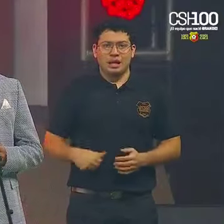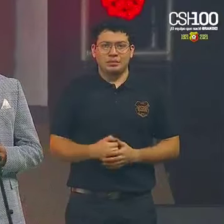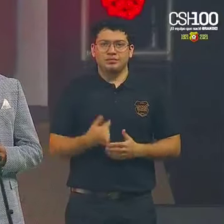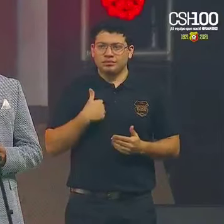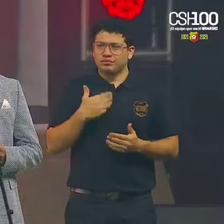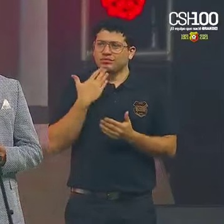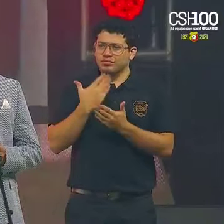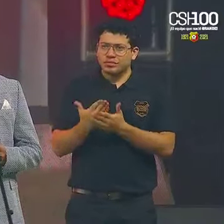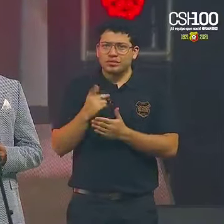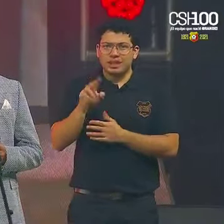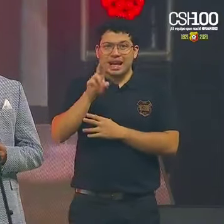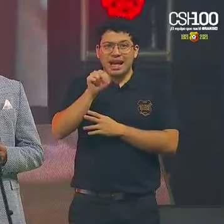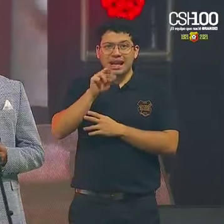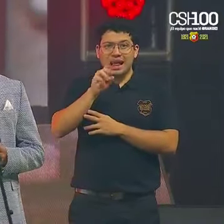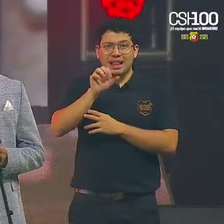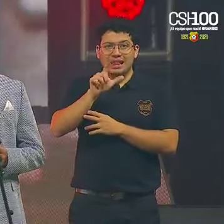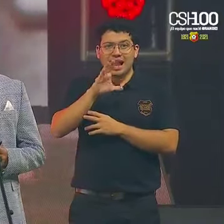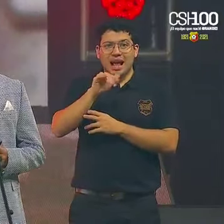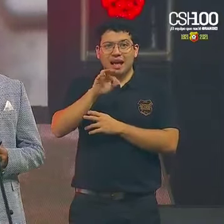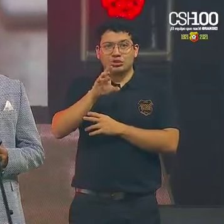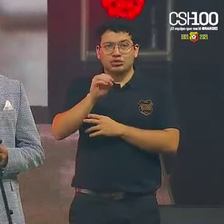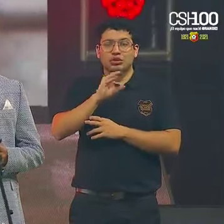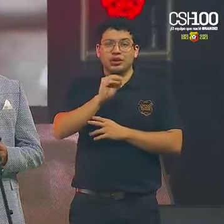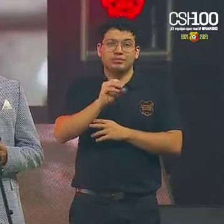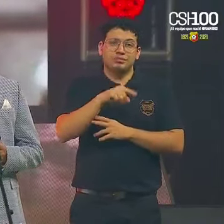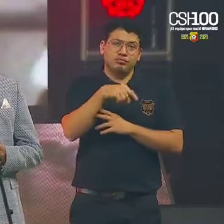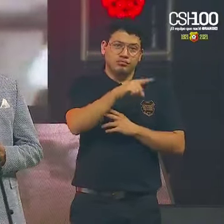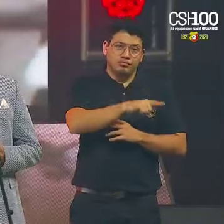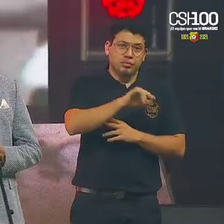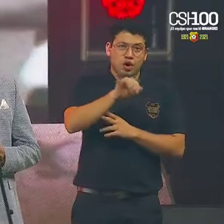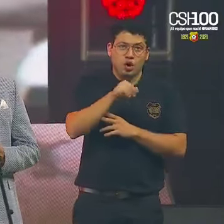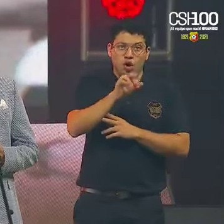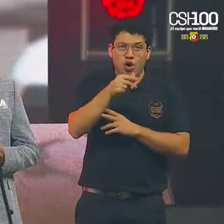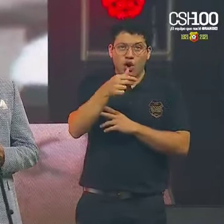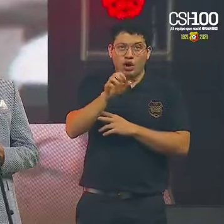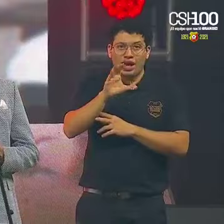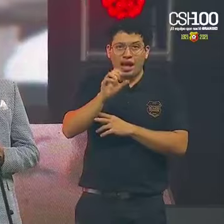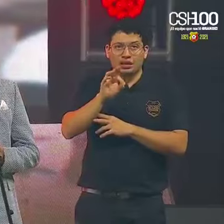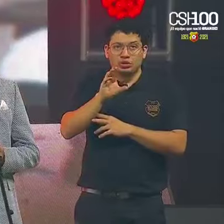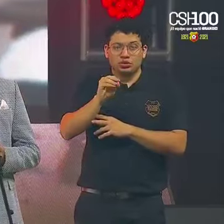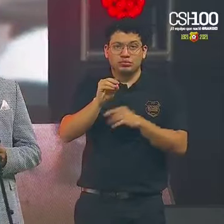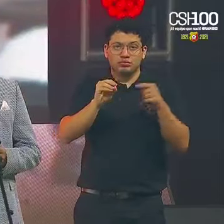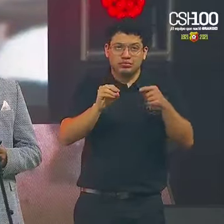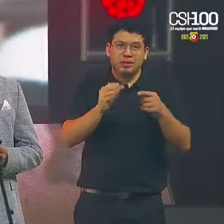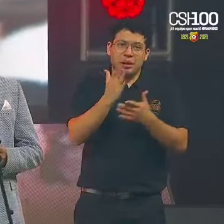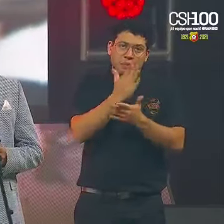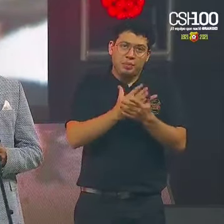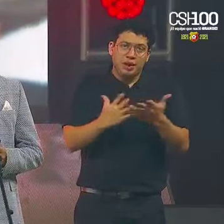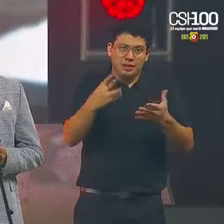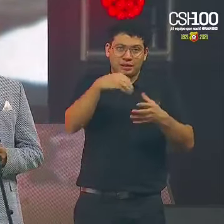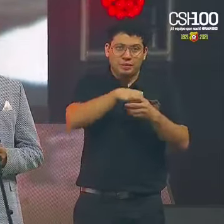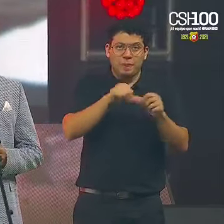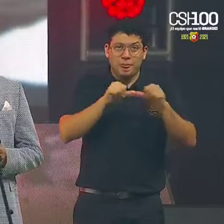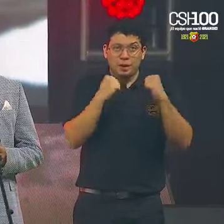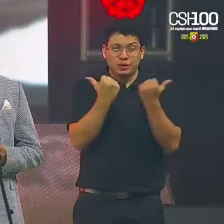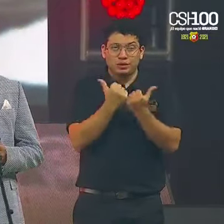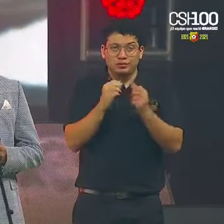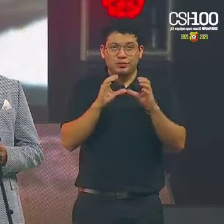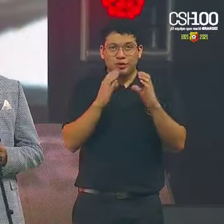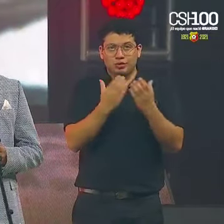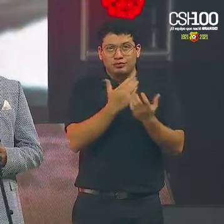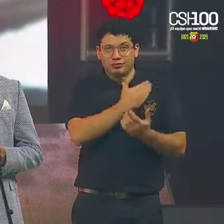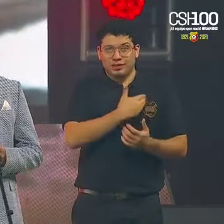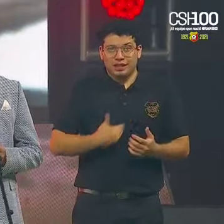Castro y a don Jorge Castro, que eran parte de la asociación Club Sport Herediano. En